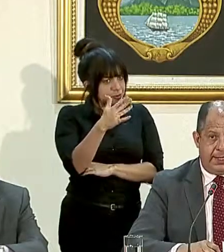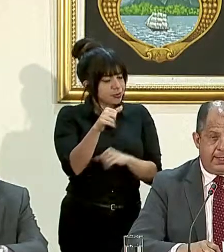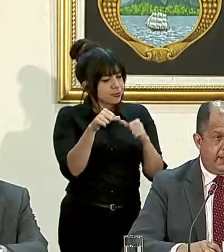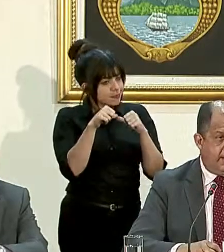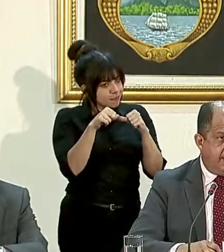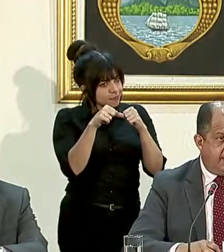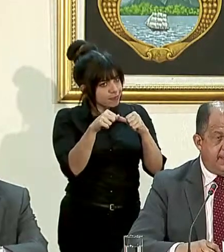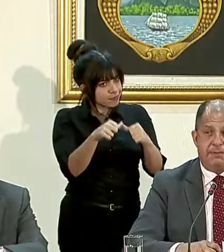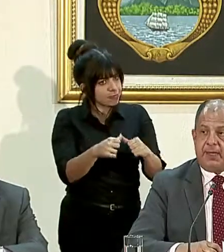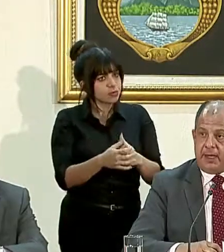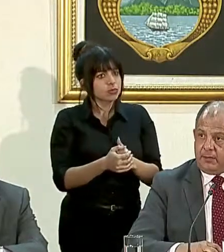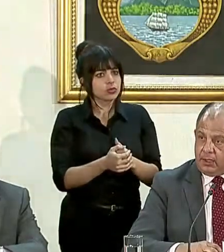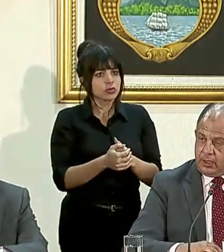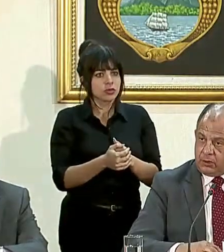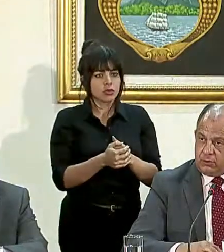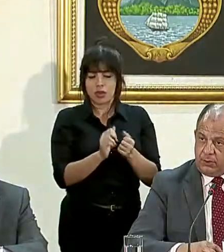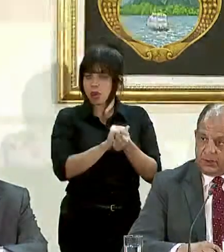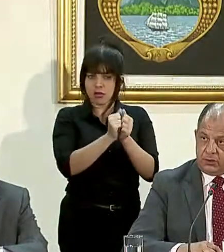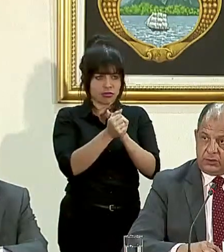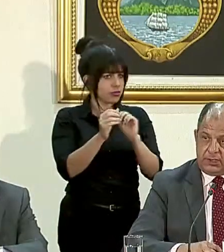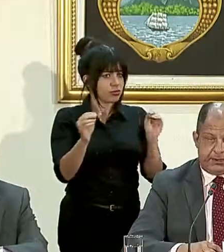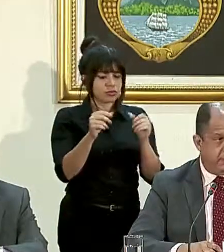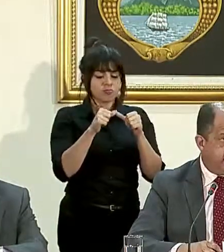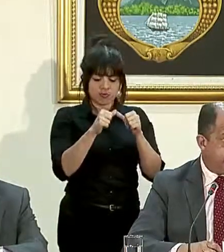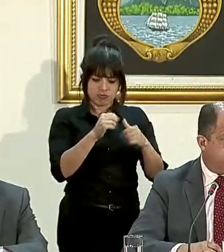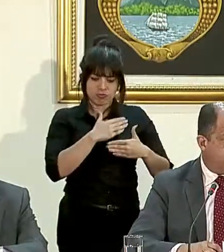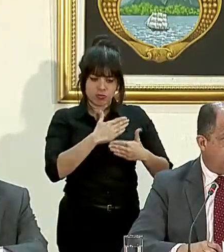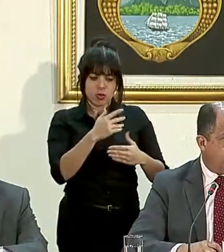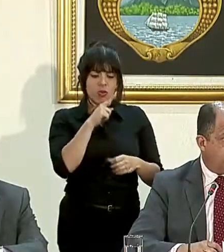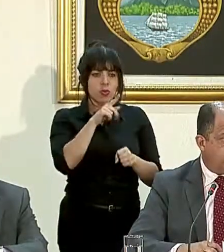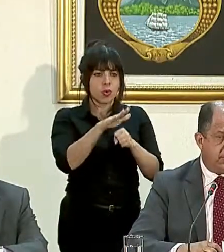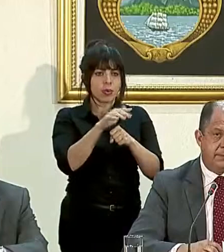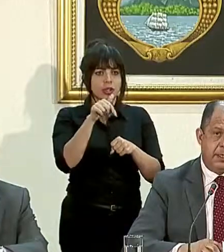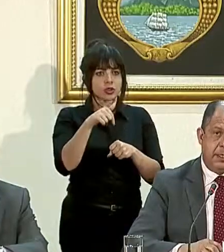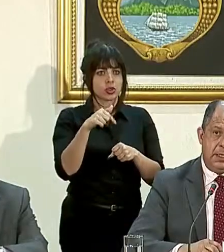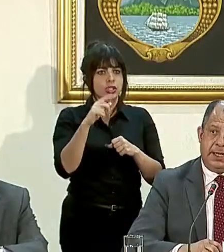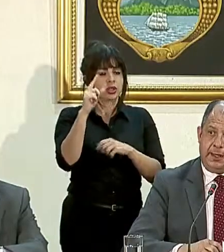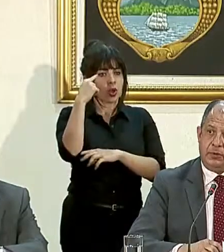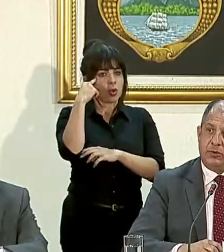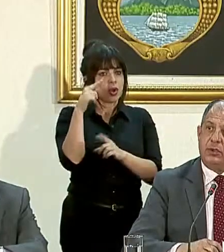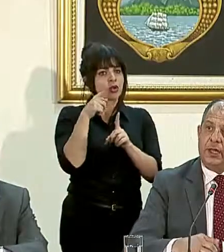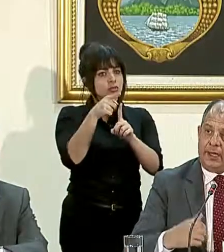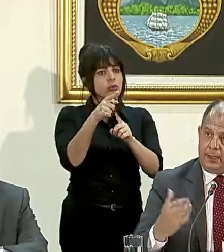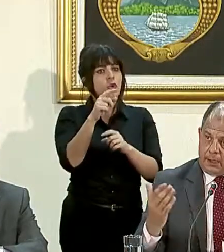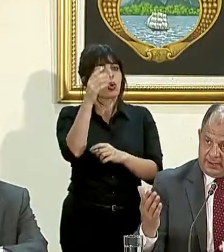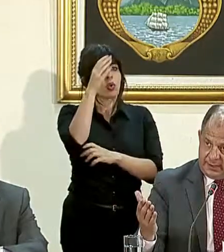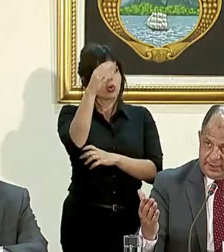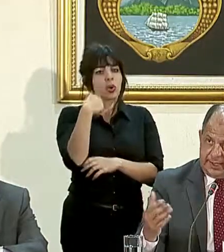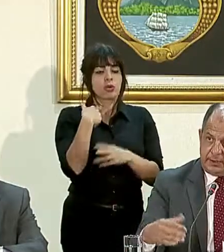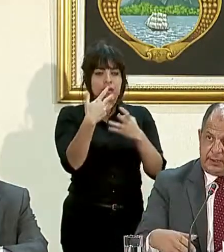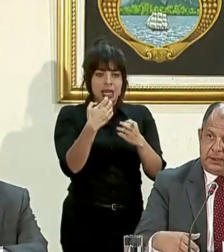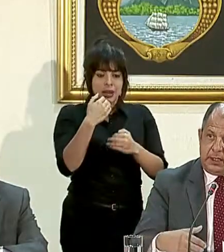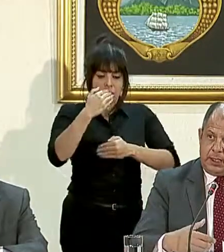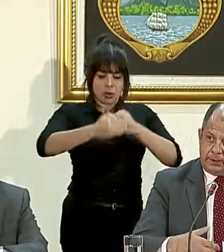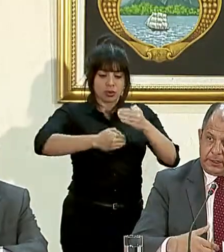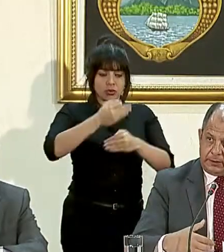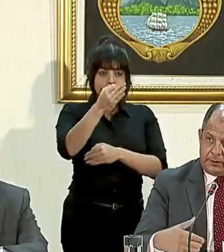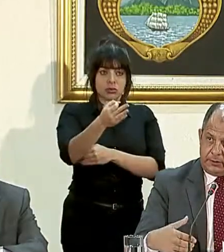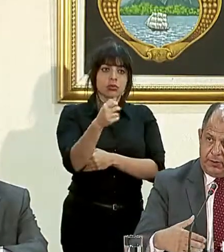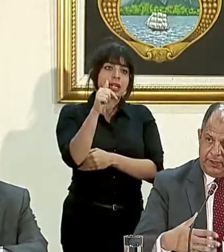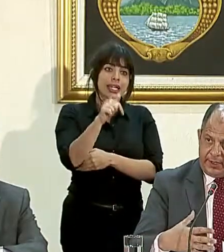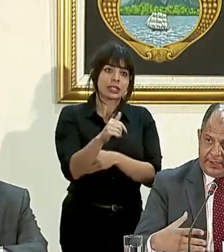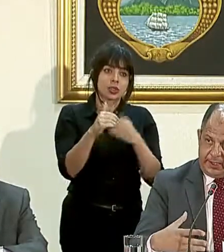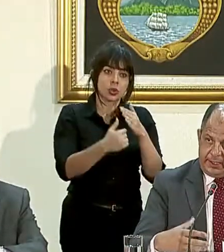continúa invariable el compromiso de esta administración con la cultura y queremos que hacia adelante